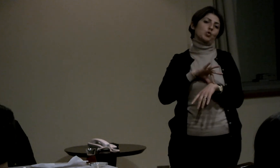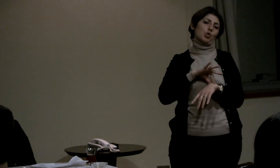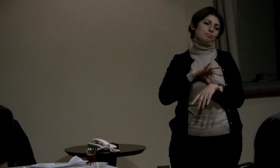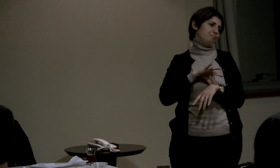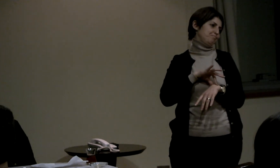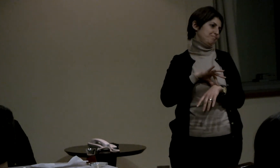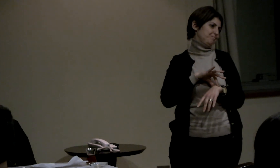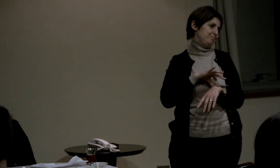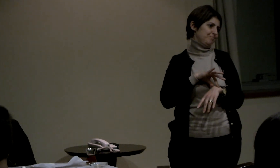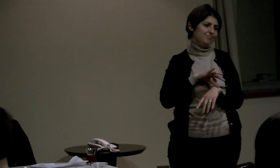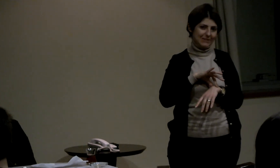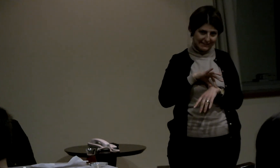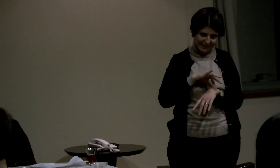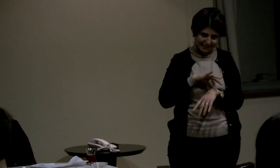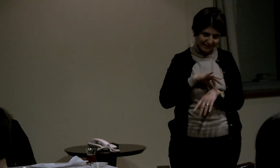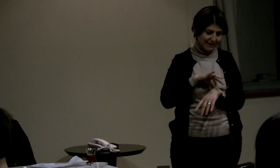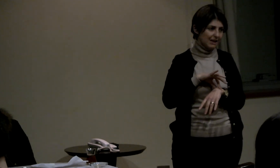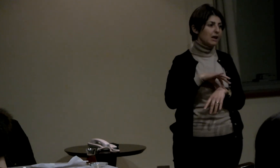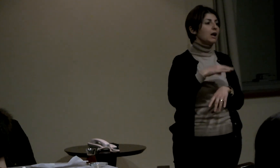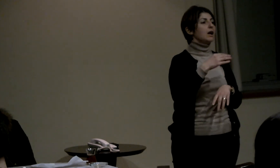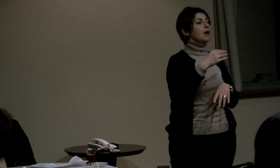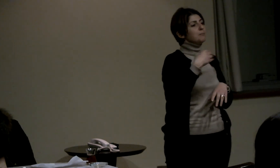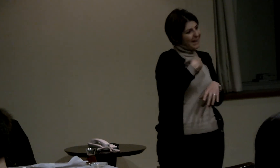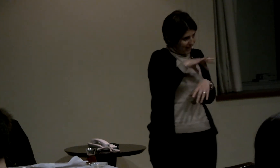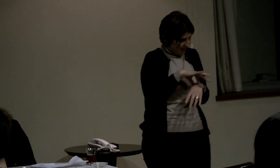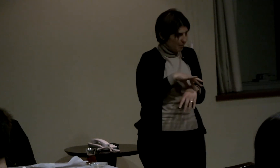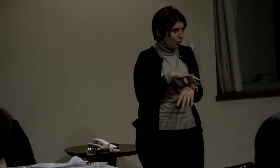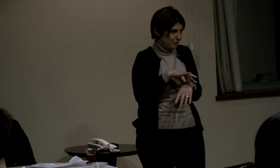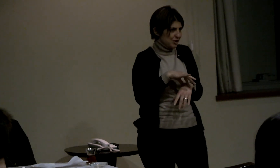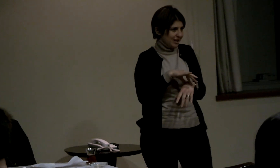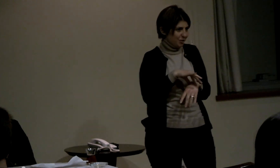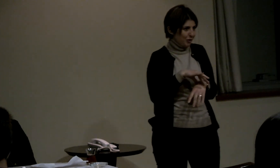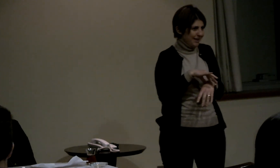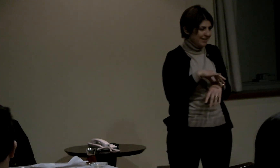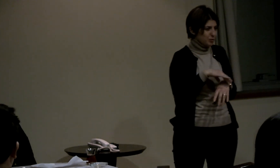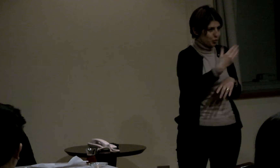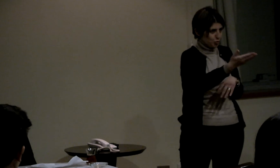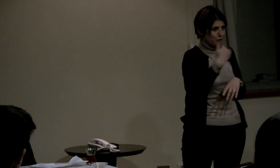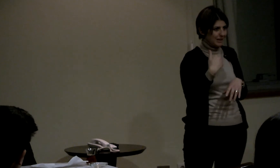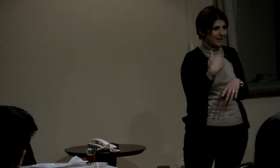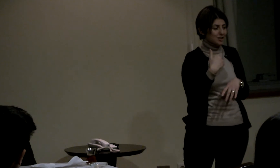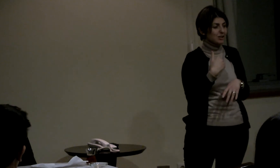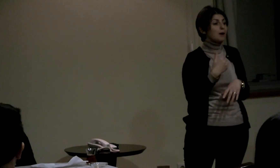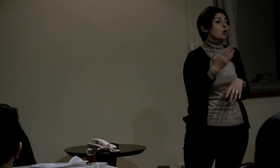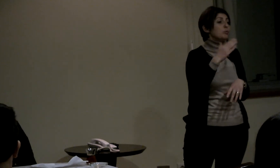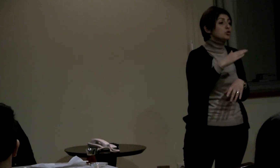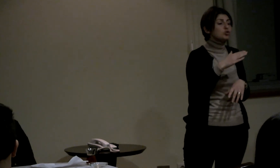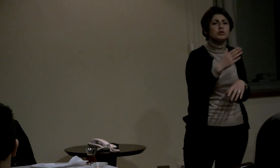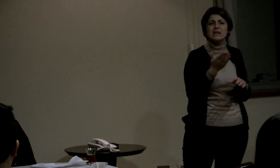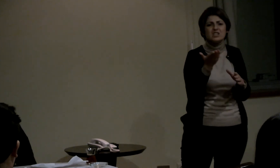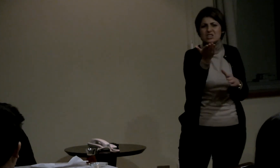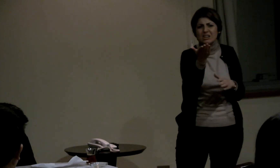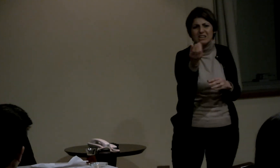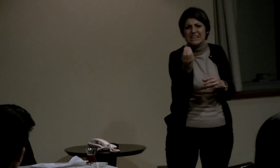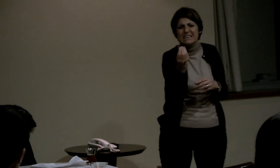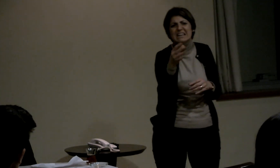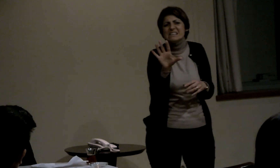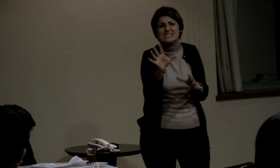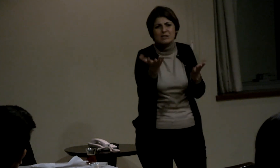doktorum dedik. Ben hastayım olmayacağına göre. Çünkü soruya karşılık. Ama öbür türlü de işte iyi değilsin, ne